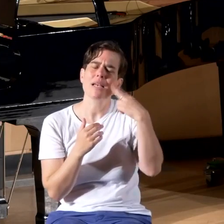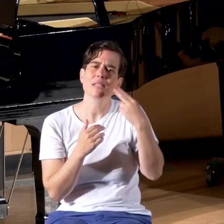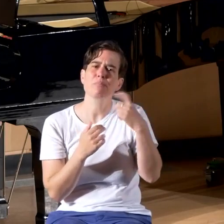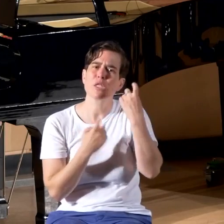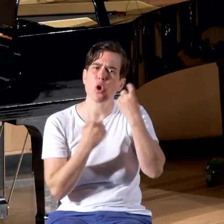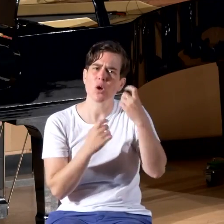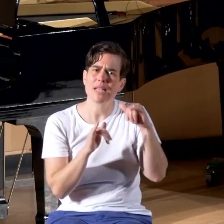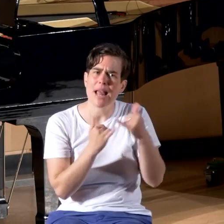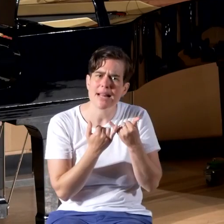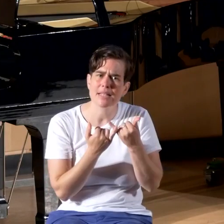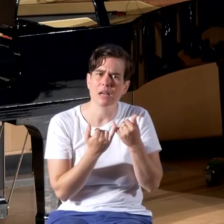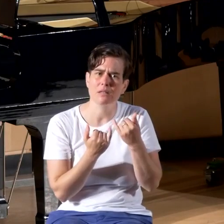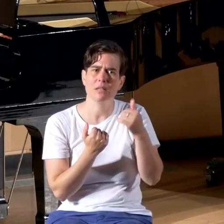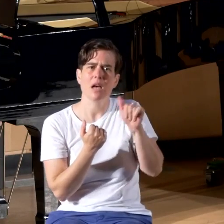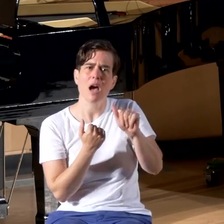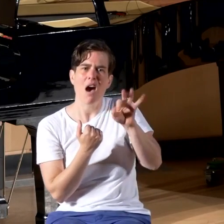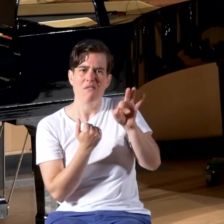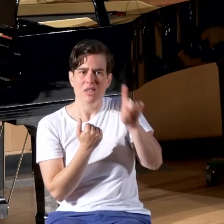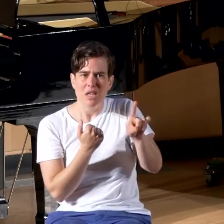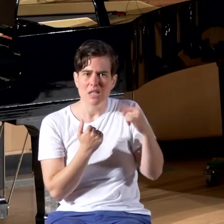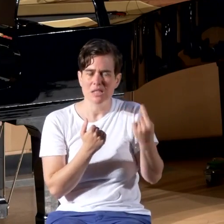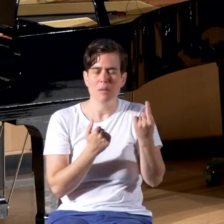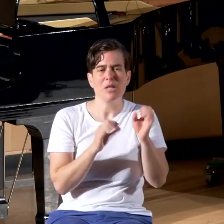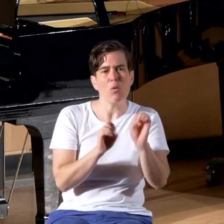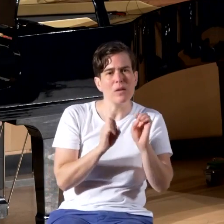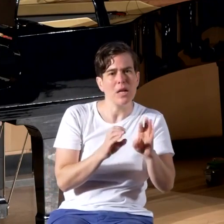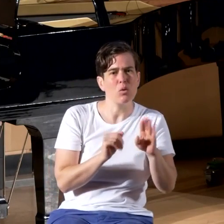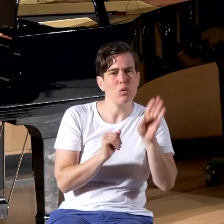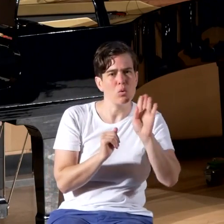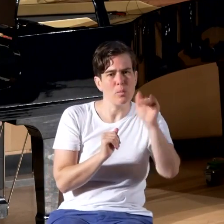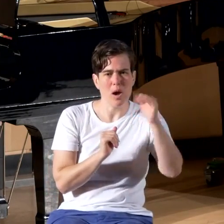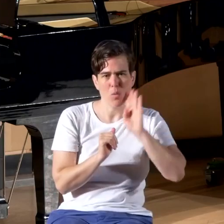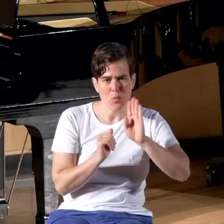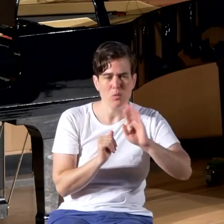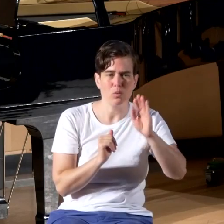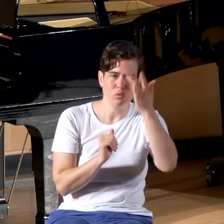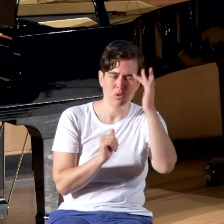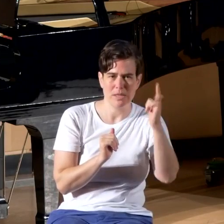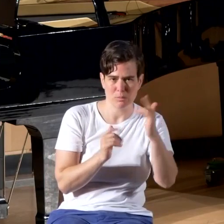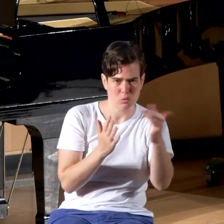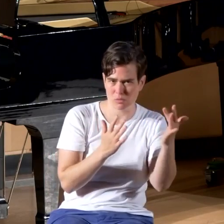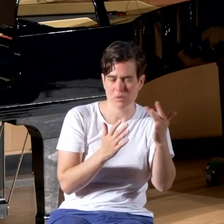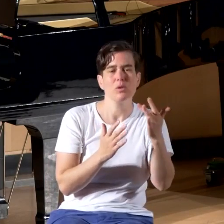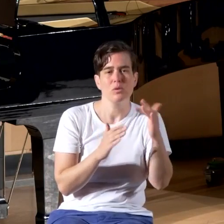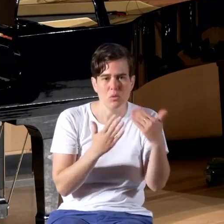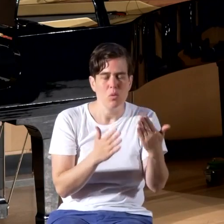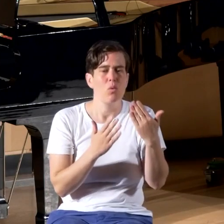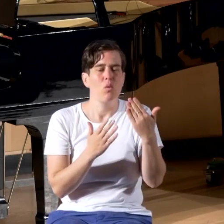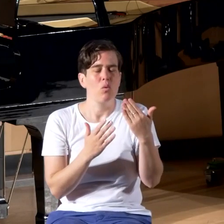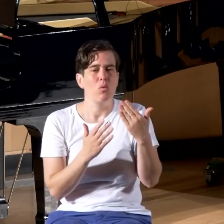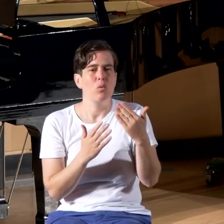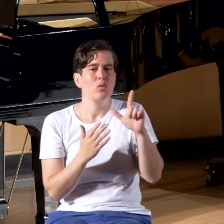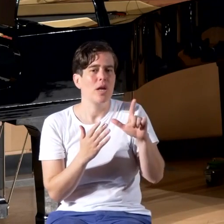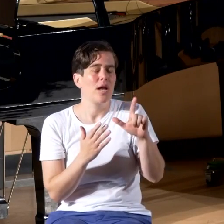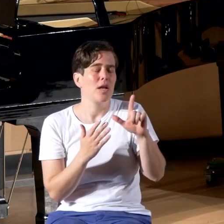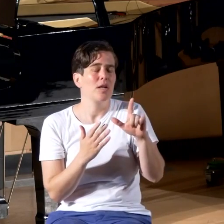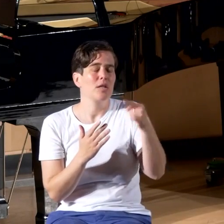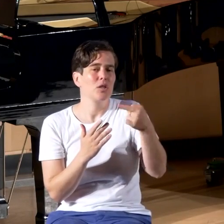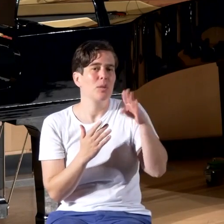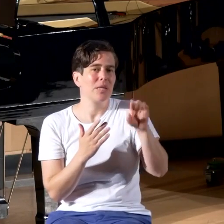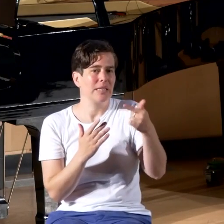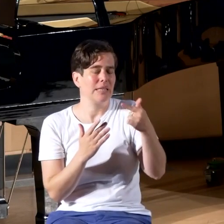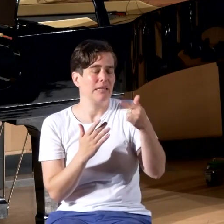AfD wollen Aufklärung über Homosexualität und jegliche Emanzipationsarbeit für